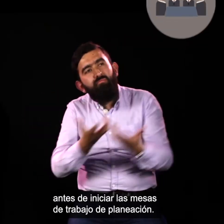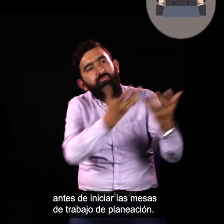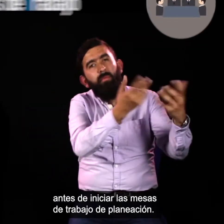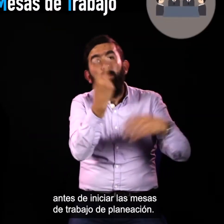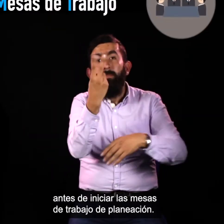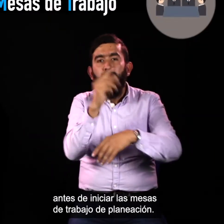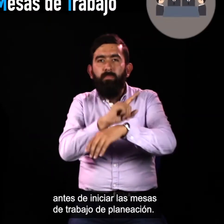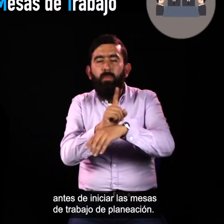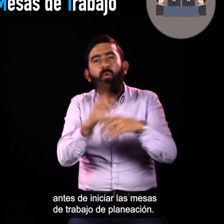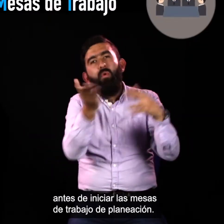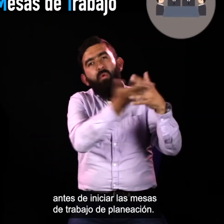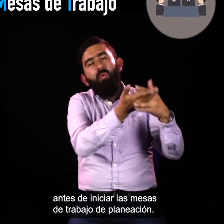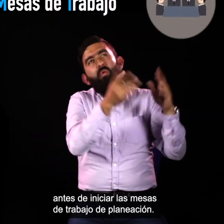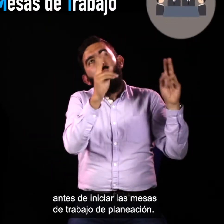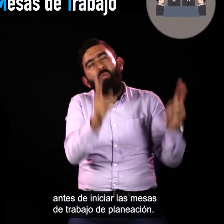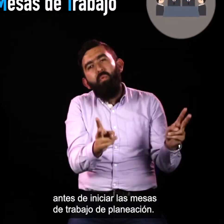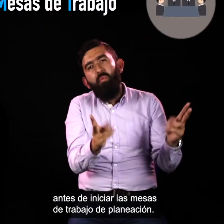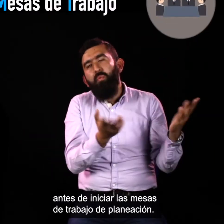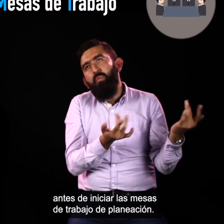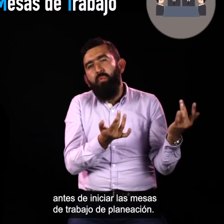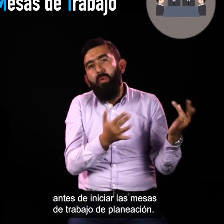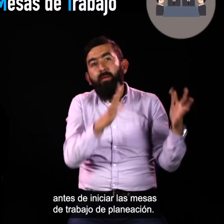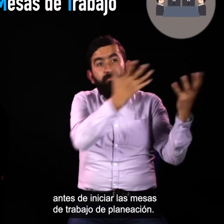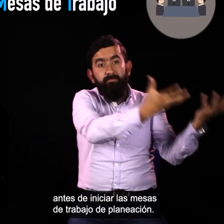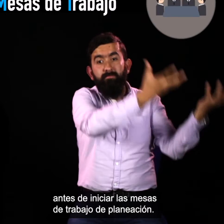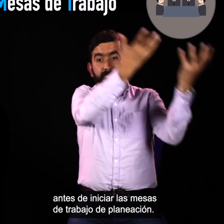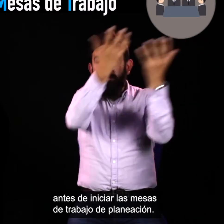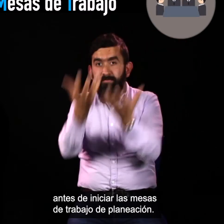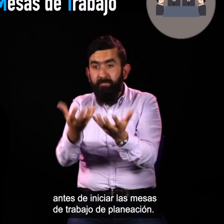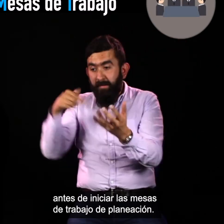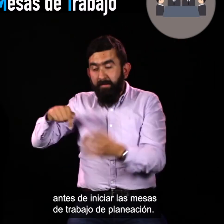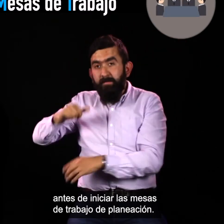antes de iniciar las mesas de trabajo de planeación.